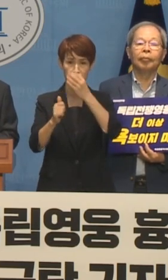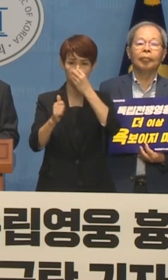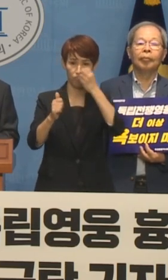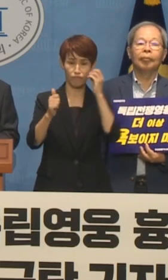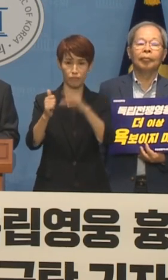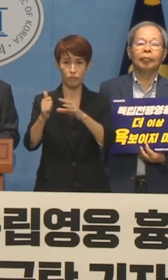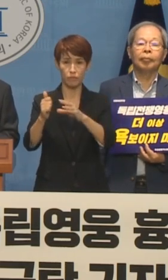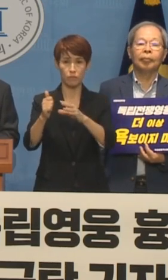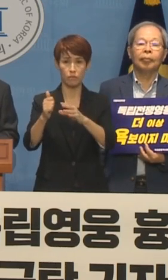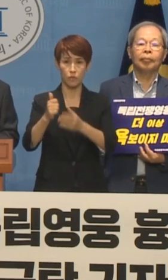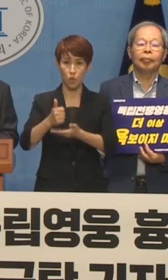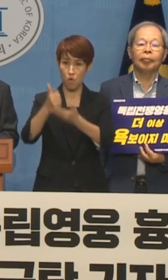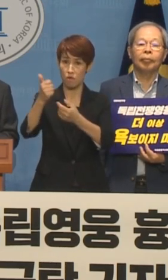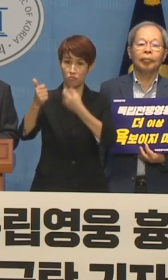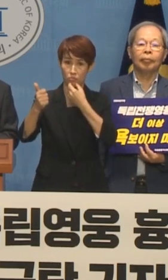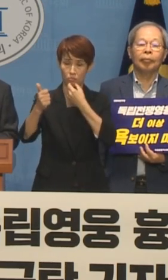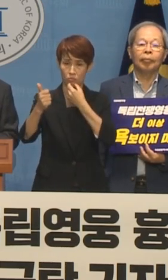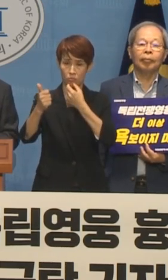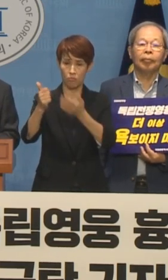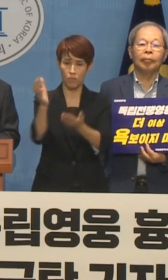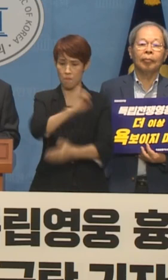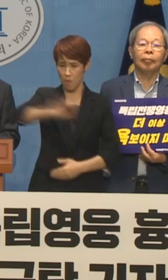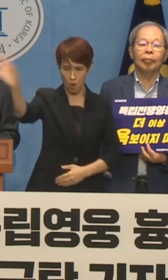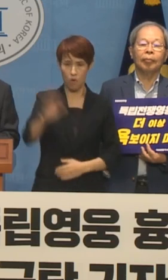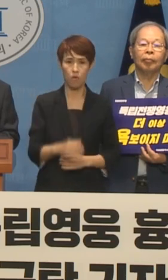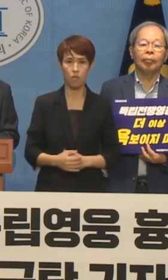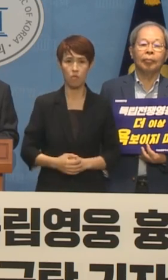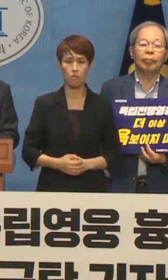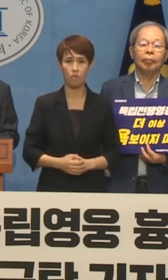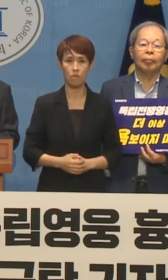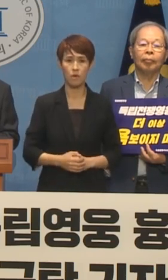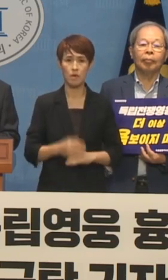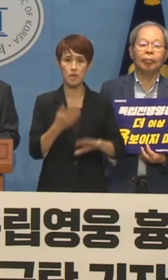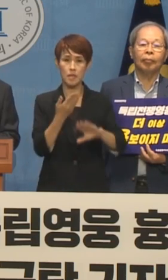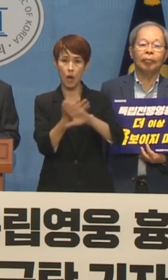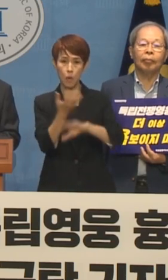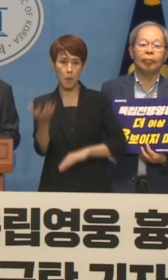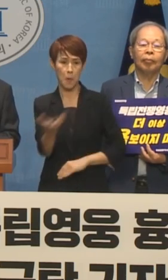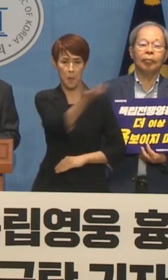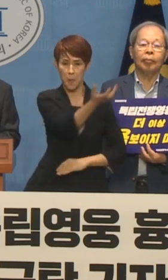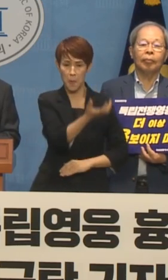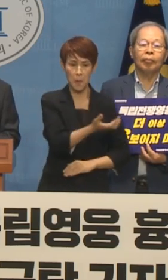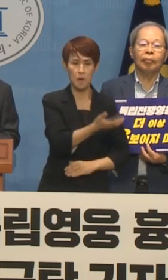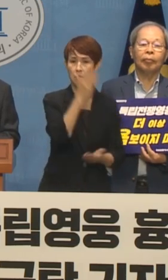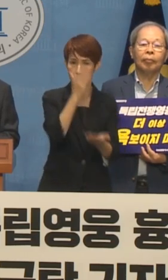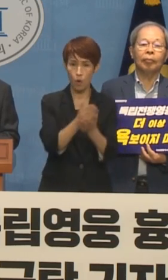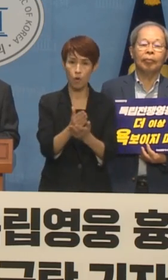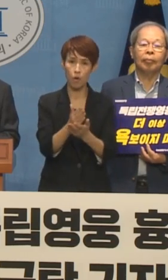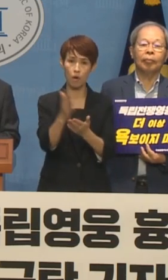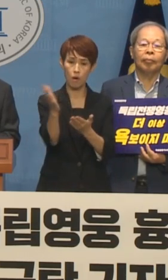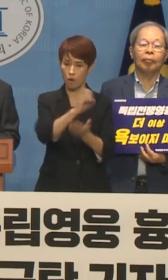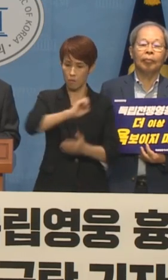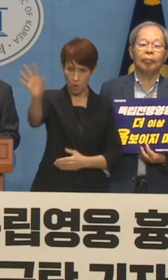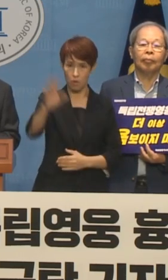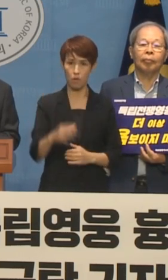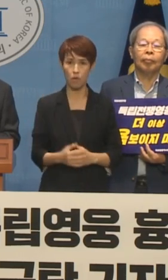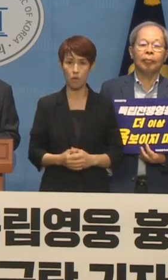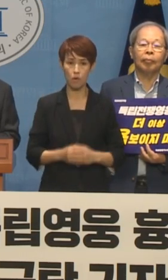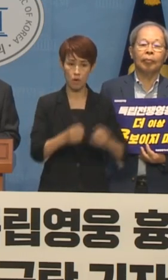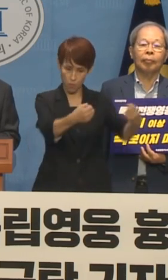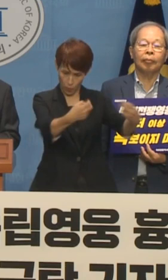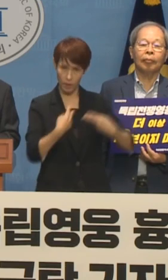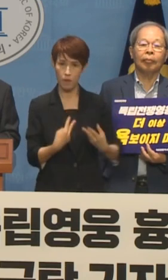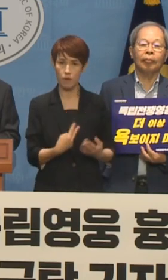싫으면 아예 철거하십시오. 재배치라는 꼼수 부리지 말고 아예 철거해서 우리한테